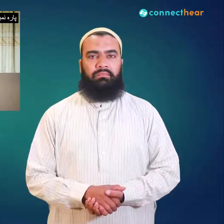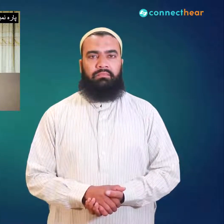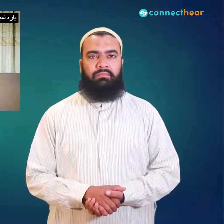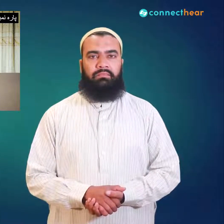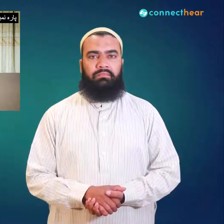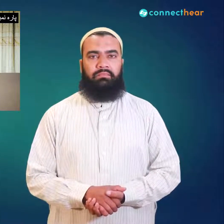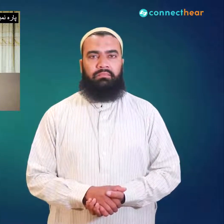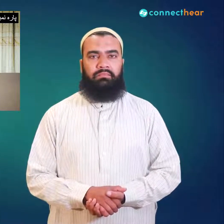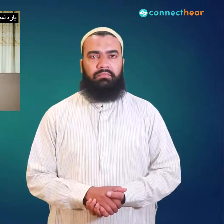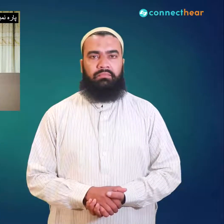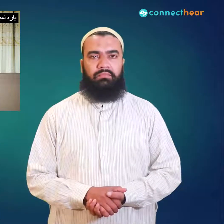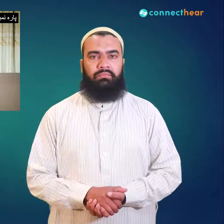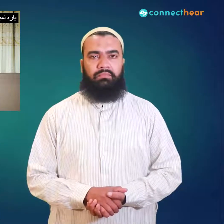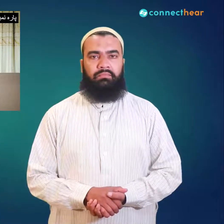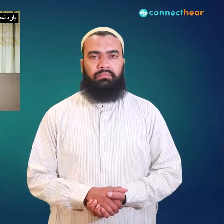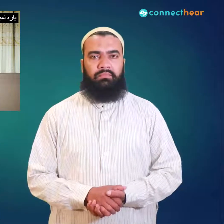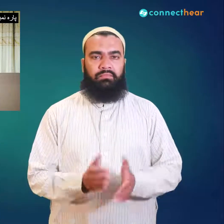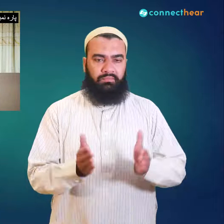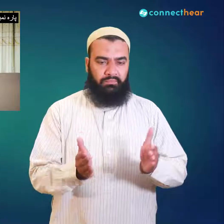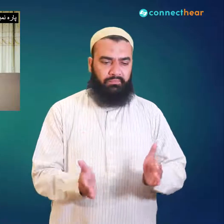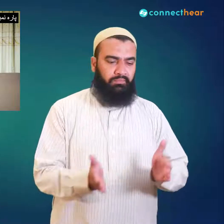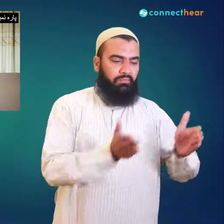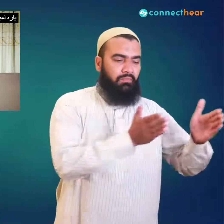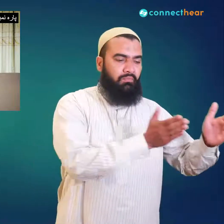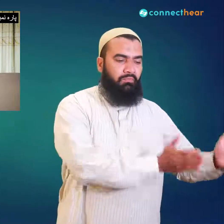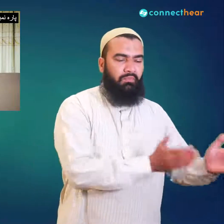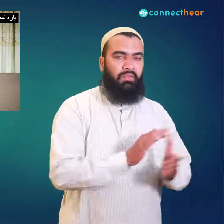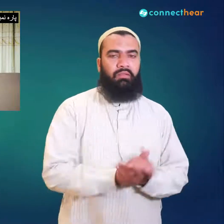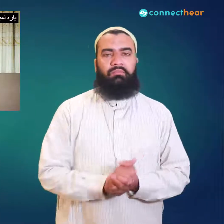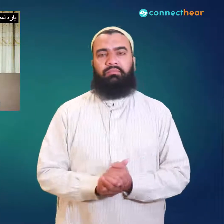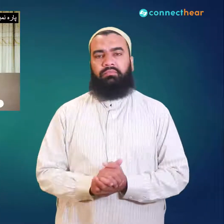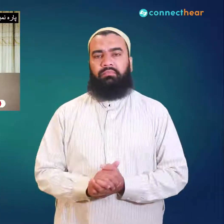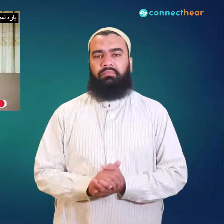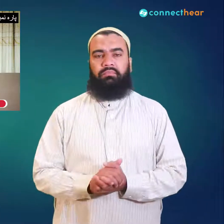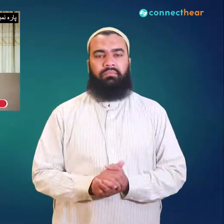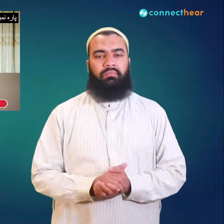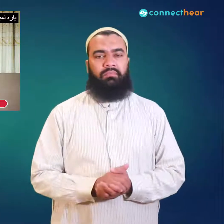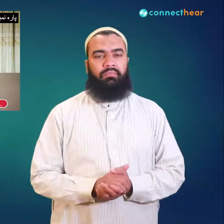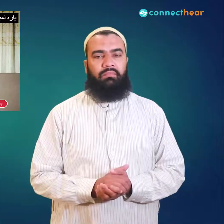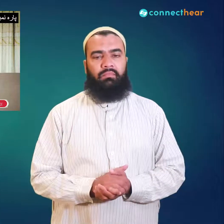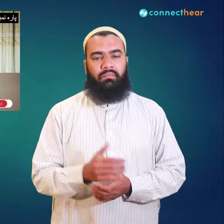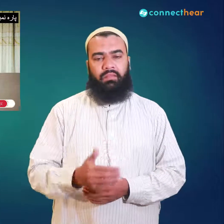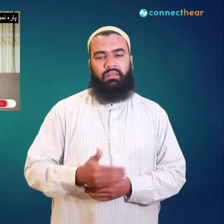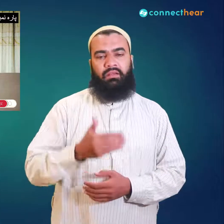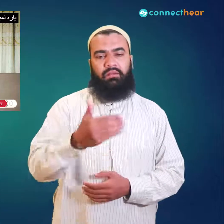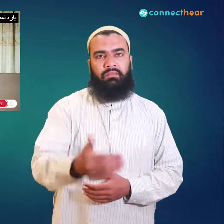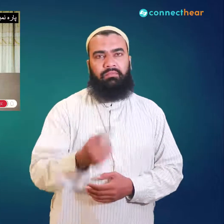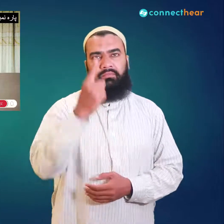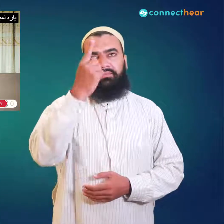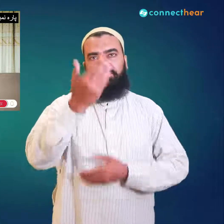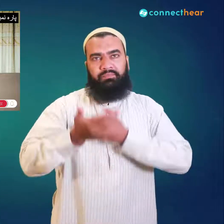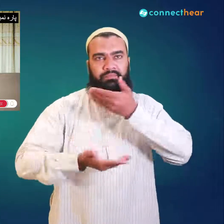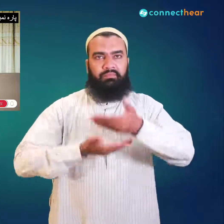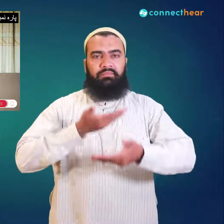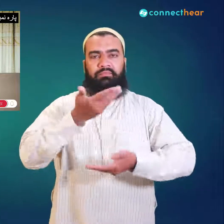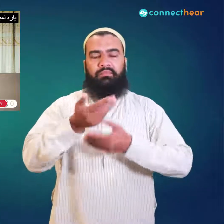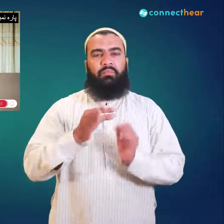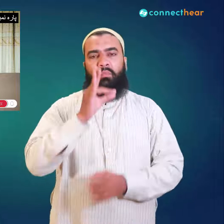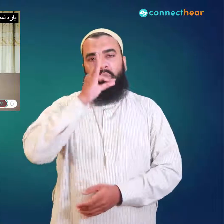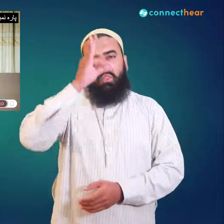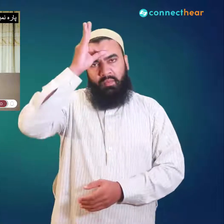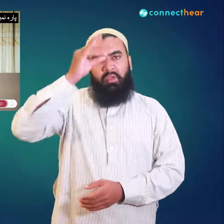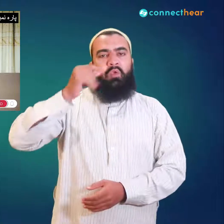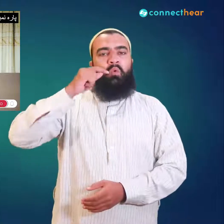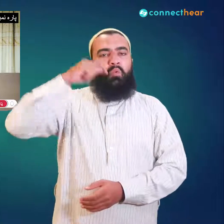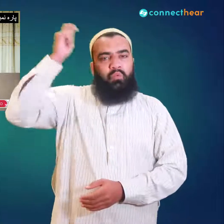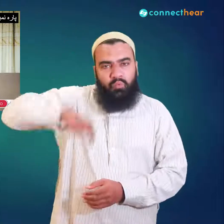نافرمانوں میں تھا اور مفسدوں میں سے تھا۔ مفسرین نے فرمایا کہ حالت اضطرار